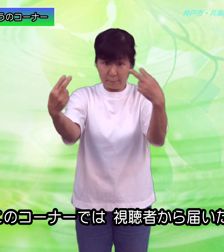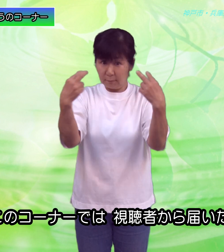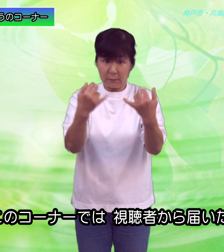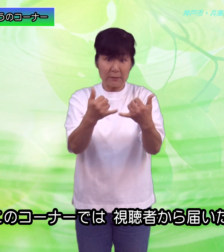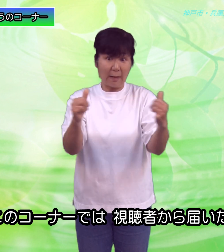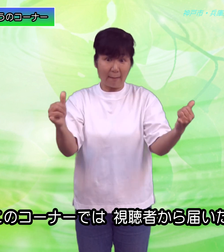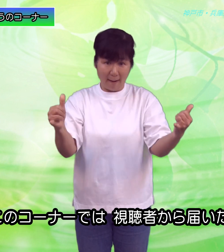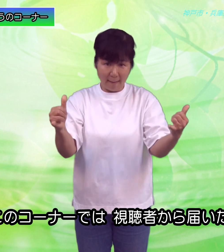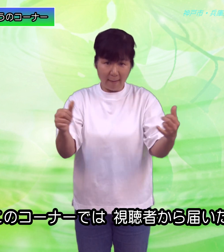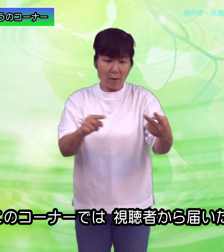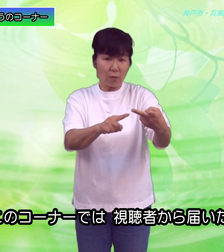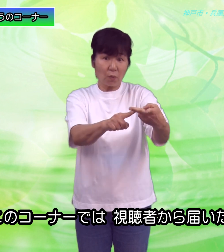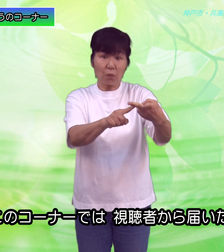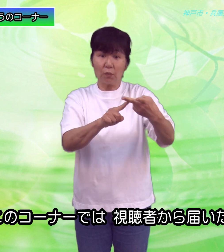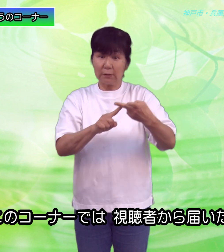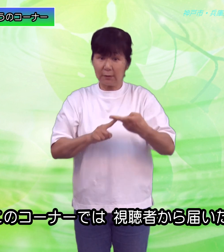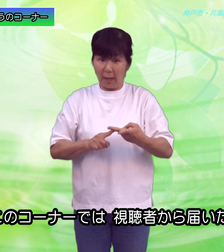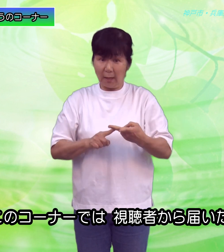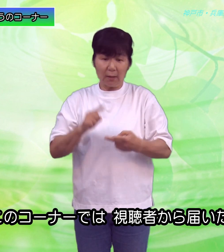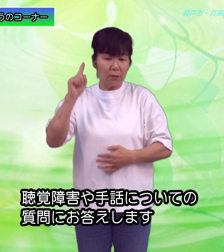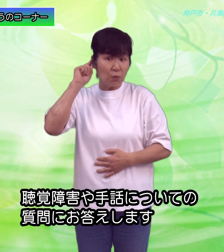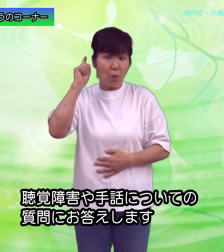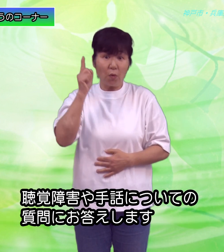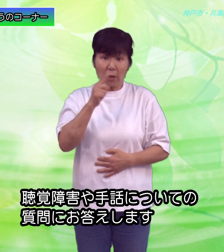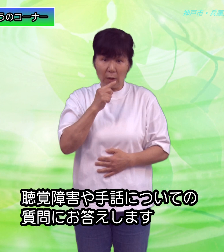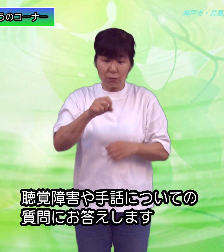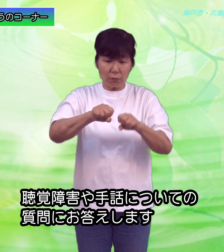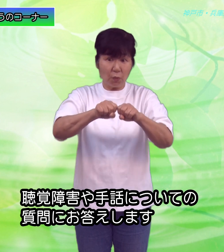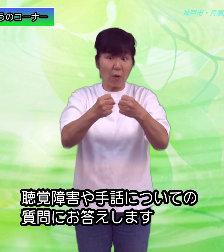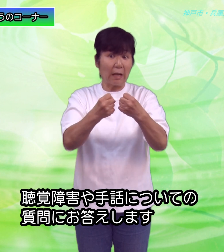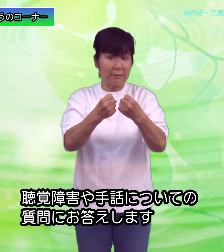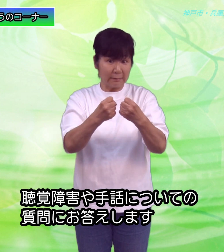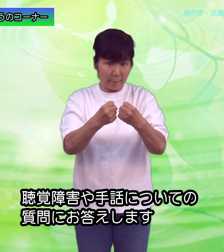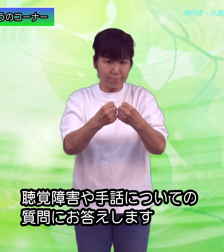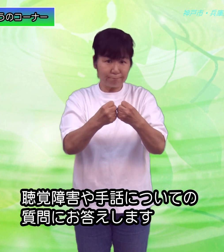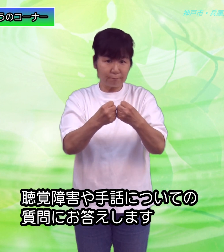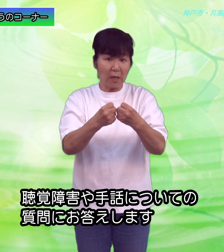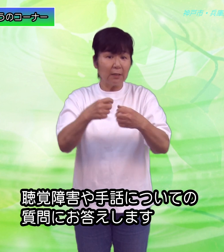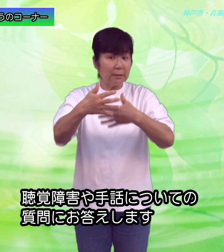このコーナーでは視聴者から届いた聴覚障害や